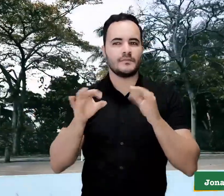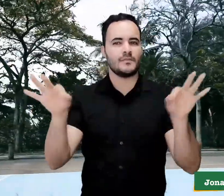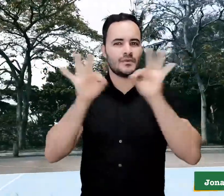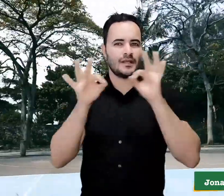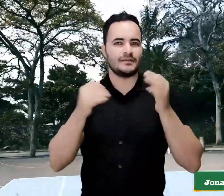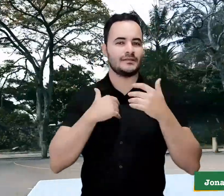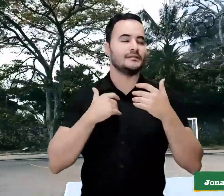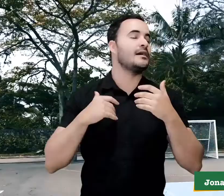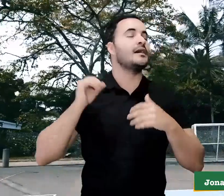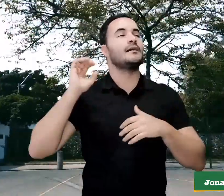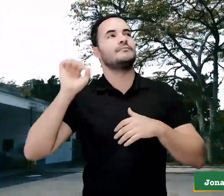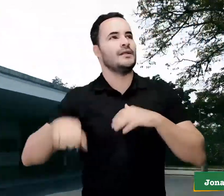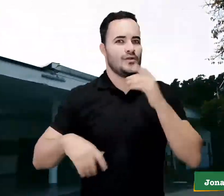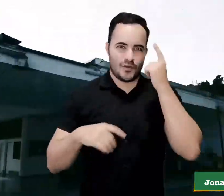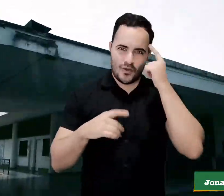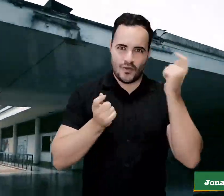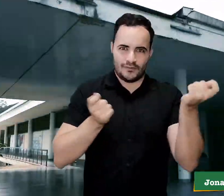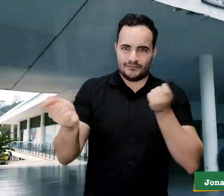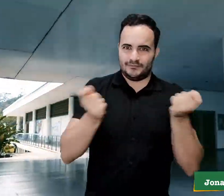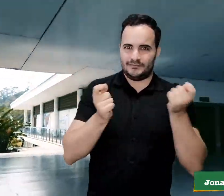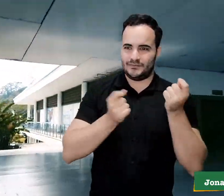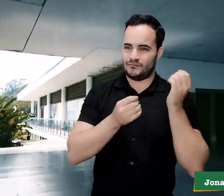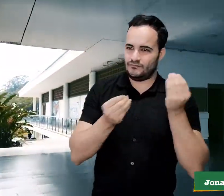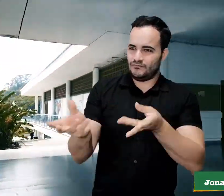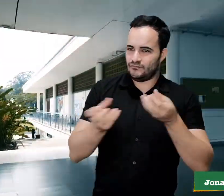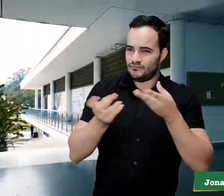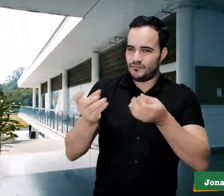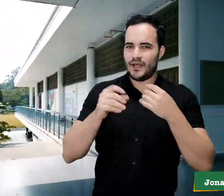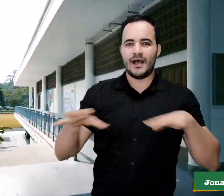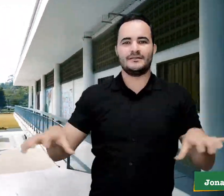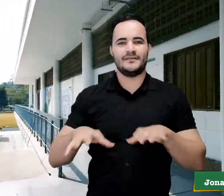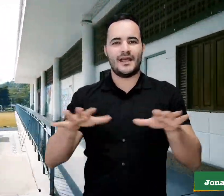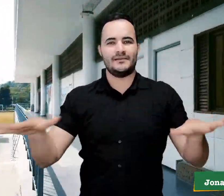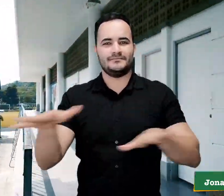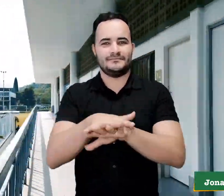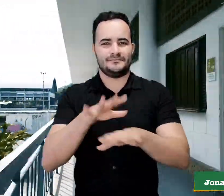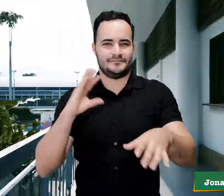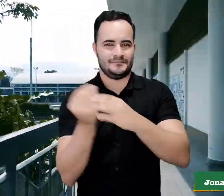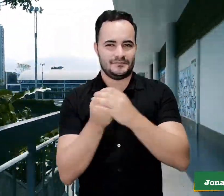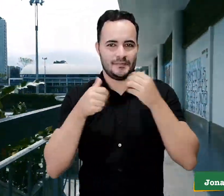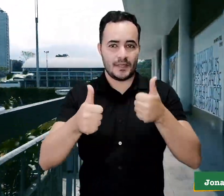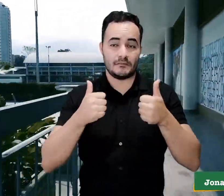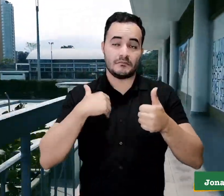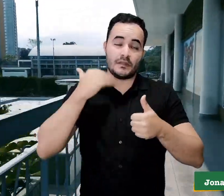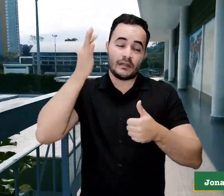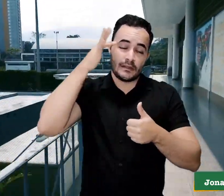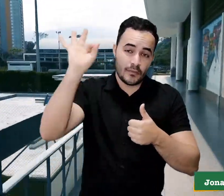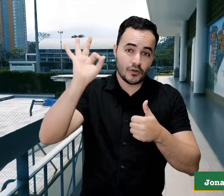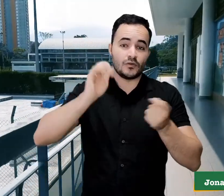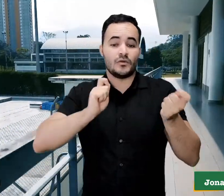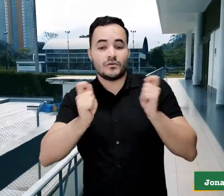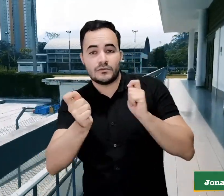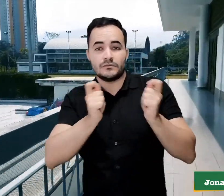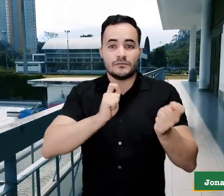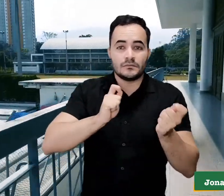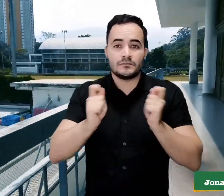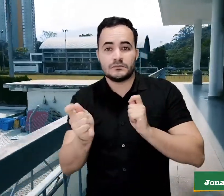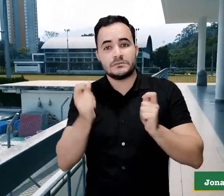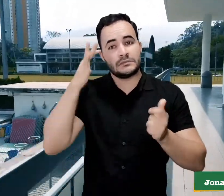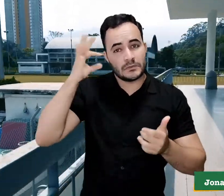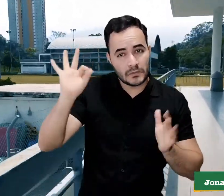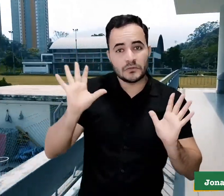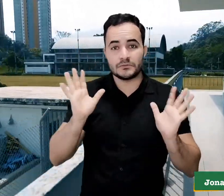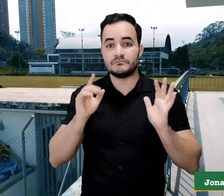diseñar la actividad de tal manera que sea una actividad incluyente. Puede que necesite modificación, puede que la modificación para el grupo de